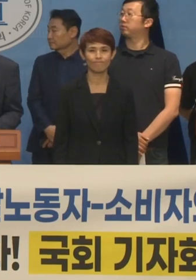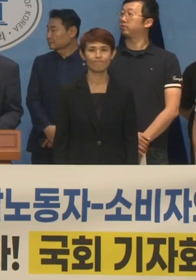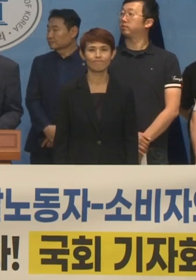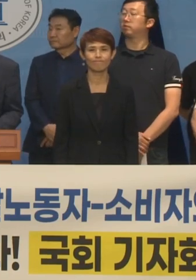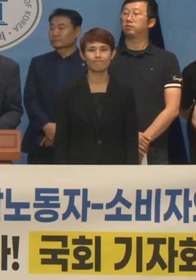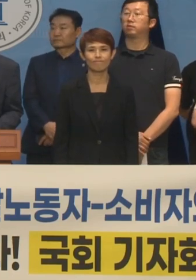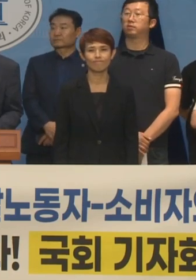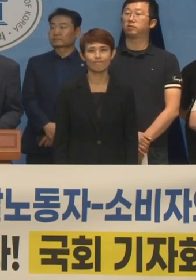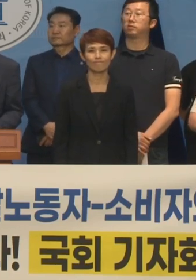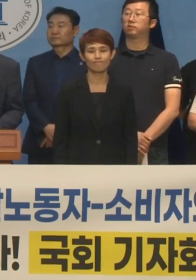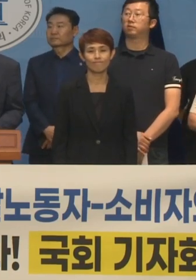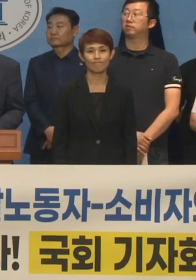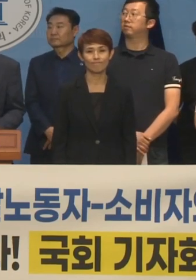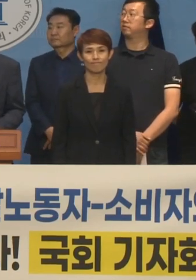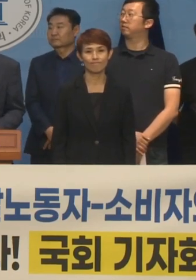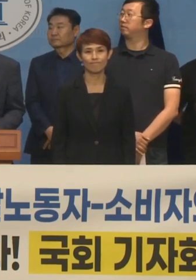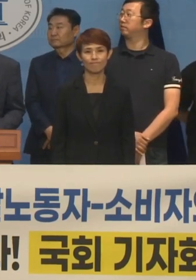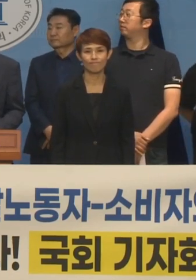됐어.